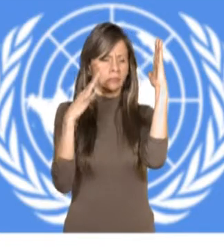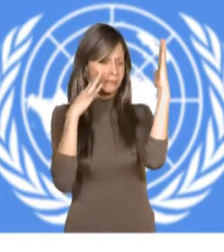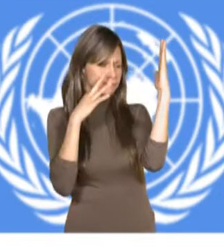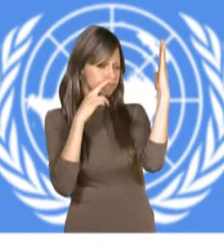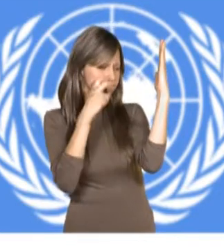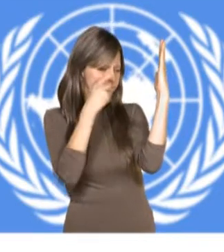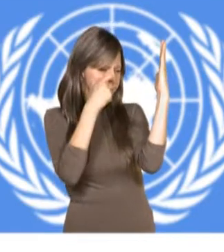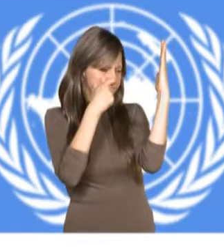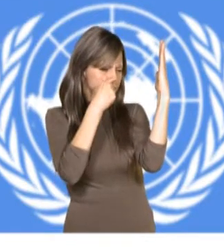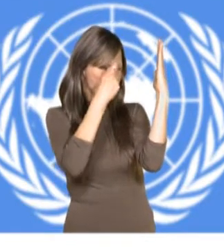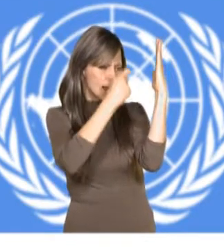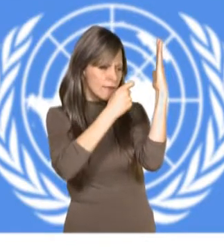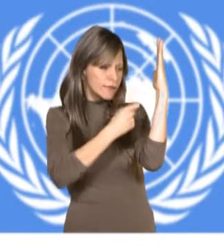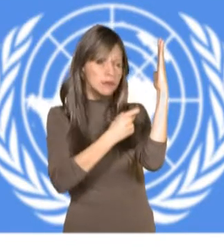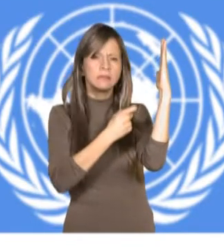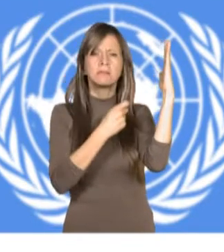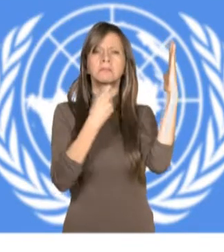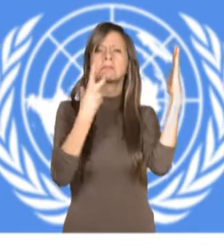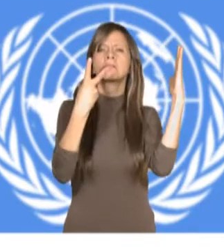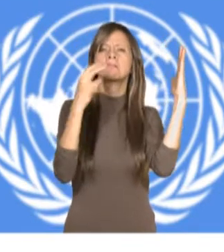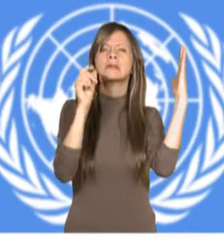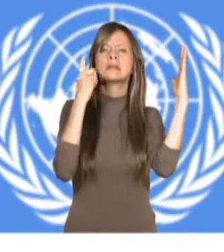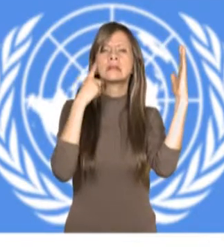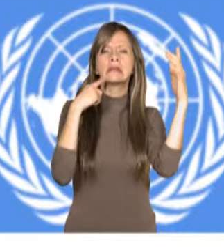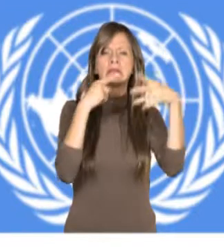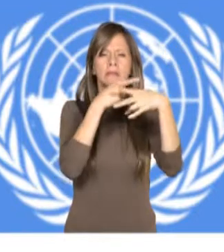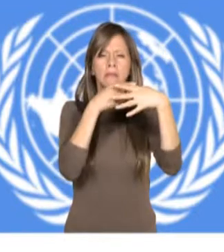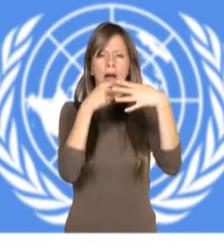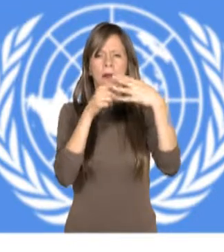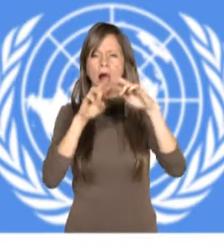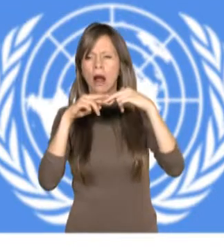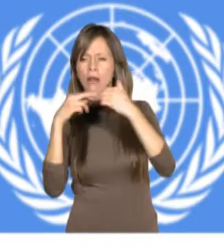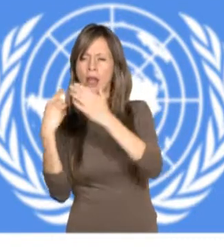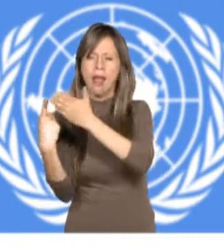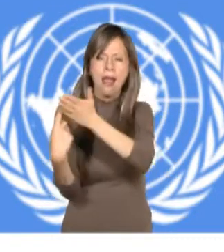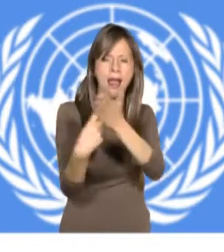la Convención entrará en vigor el 30º